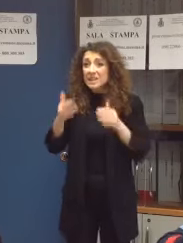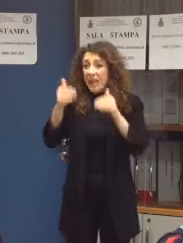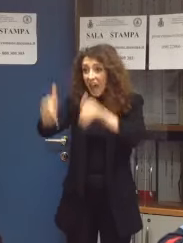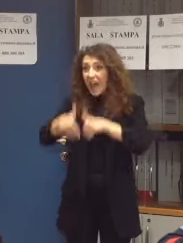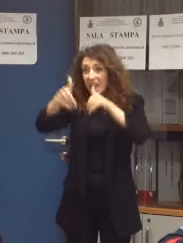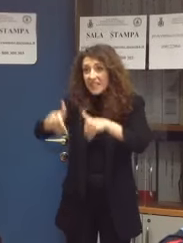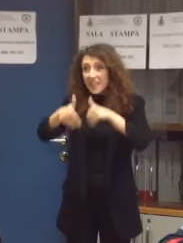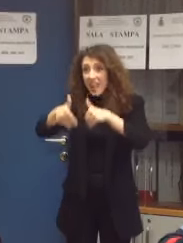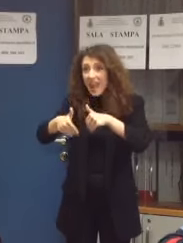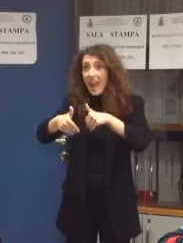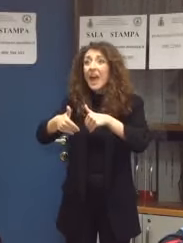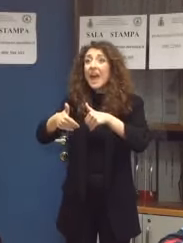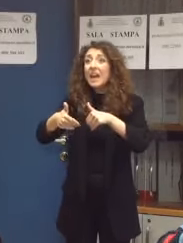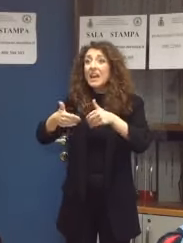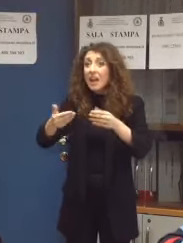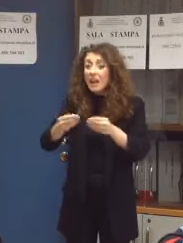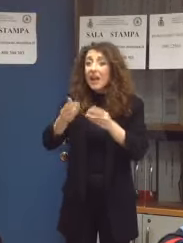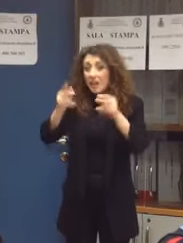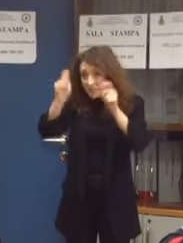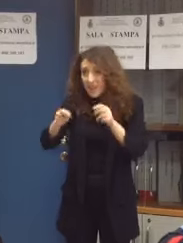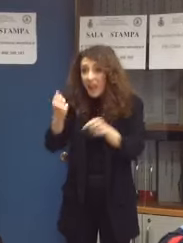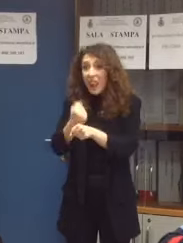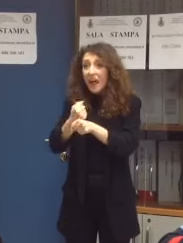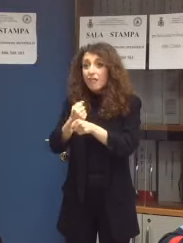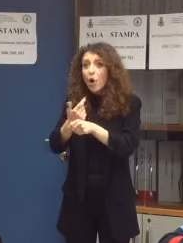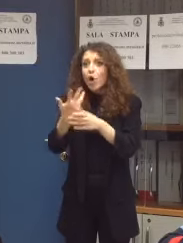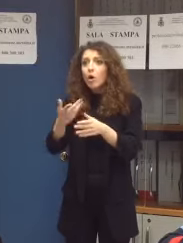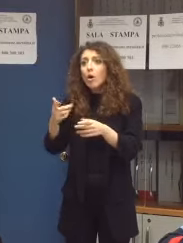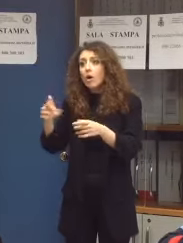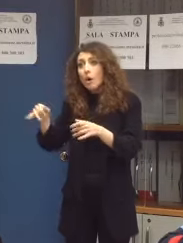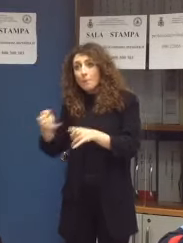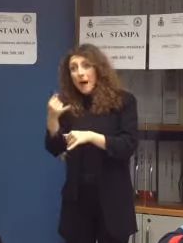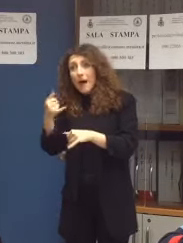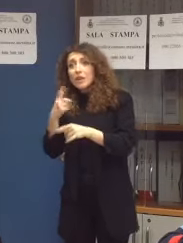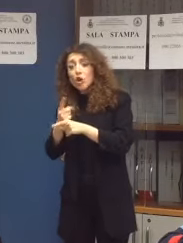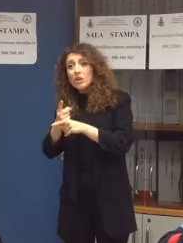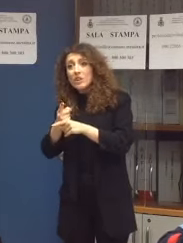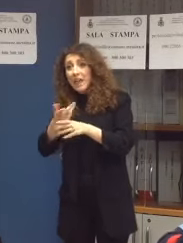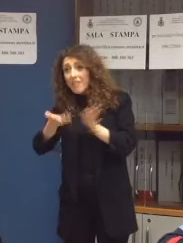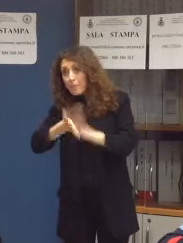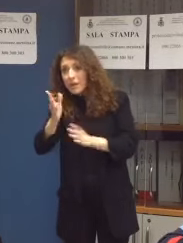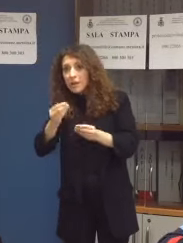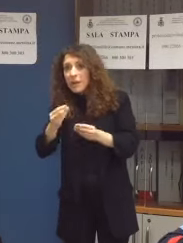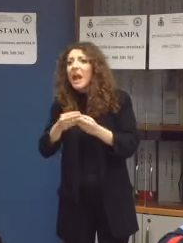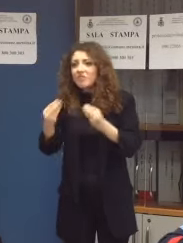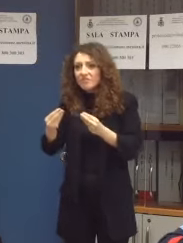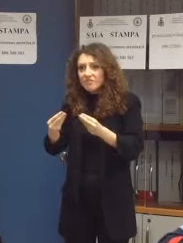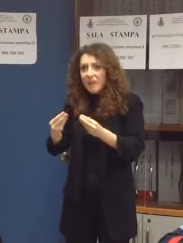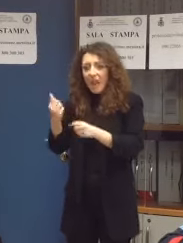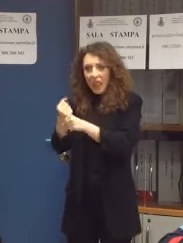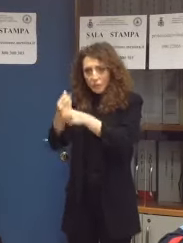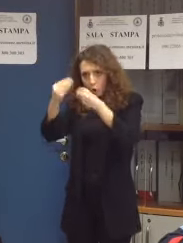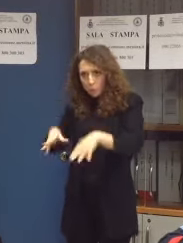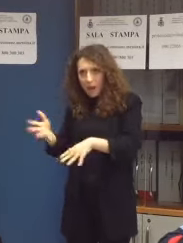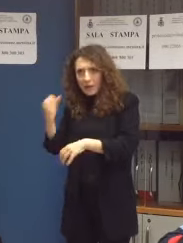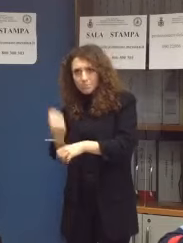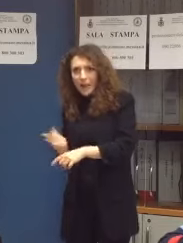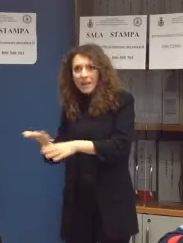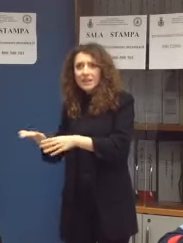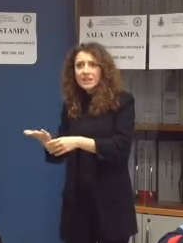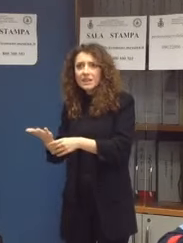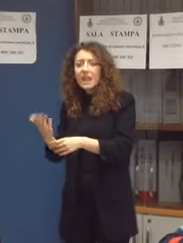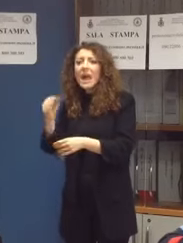deve ripartire, ma senza aver fatto il tampone non può partire. Che fa? Perde il lavoro? L'ASP non risponde.